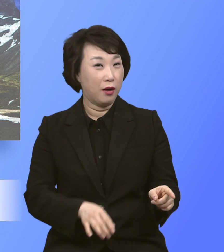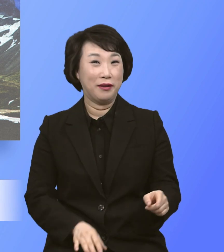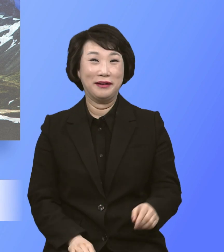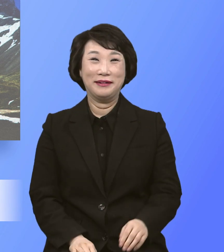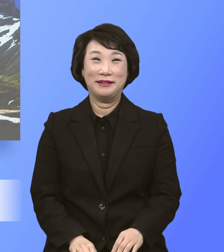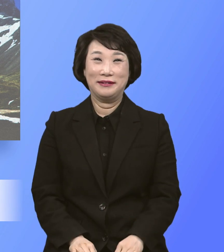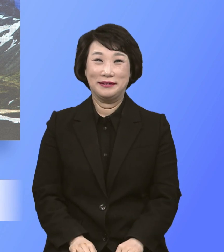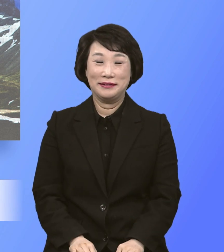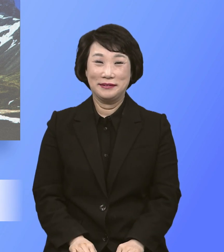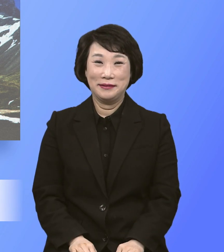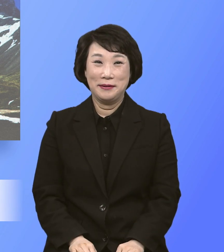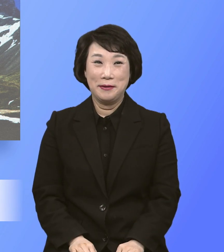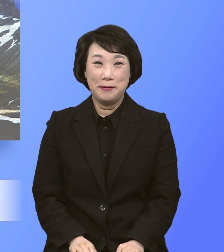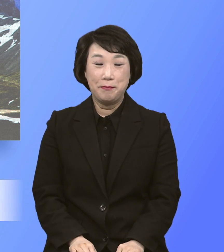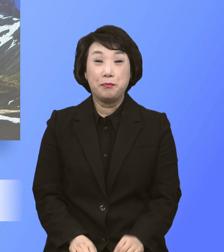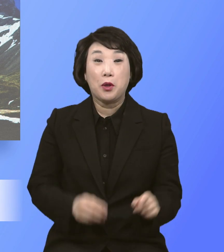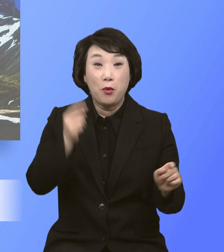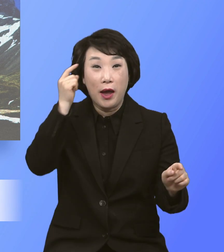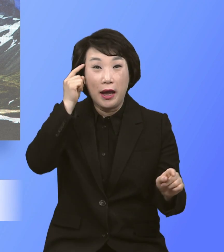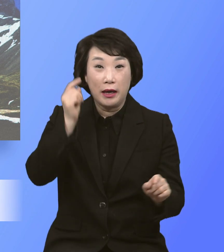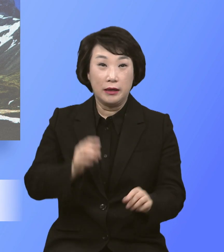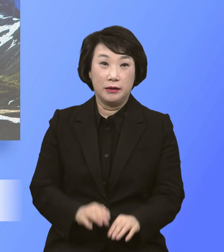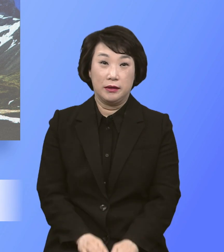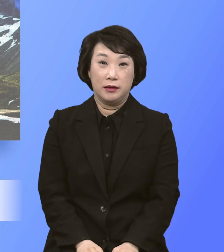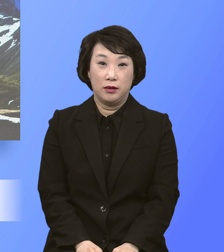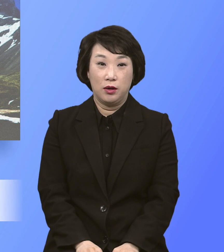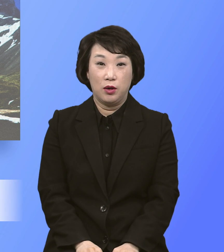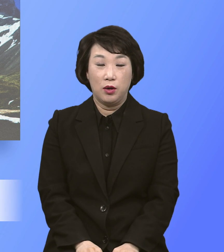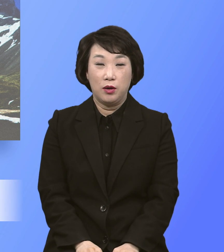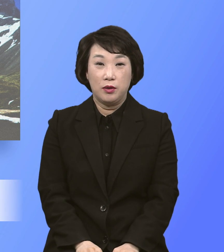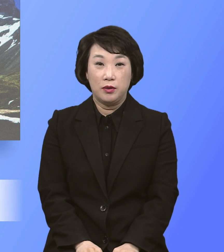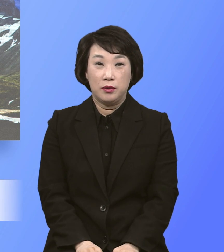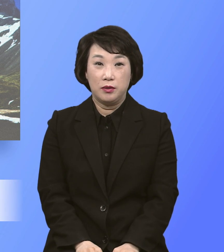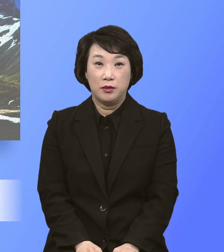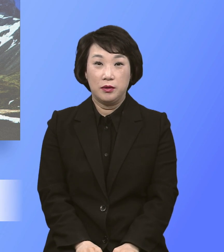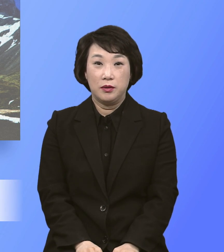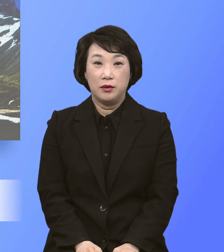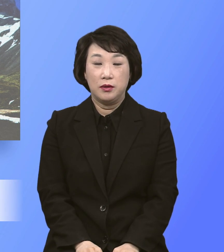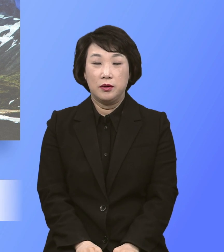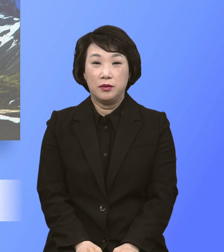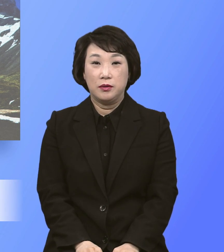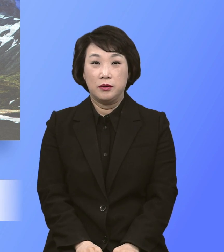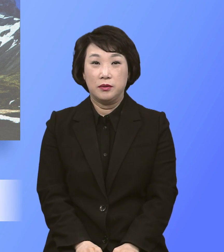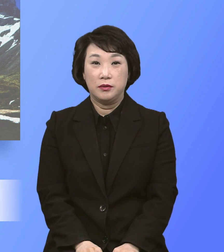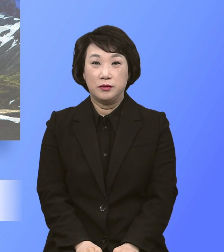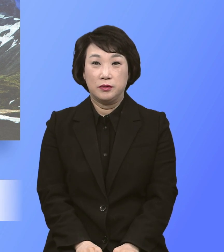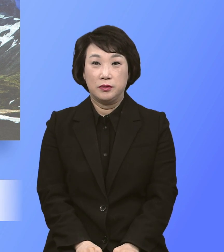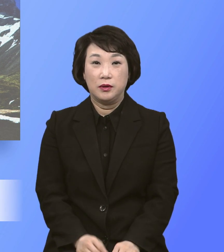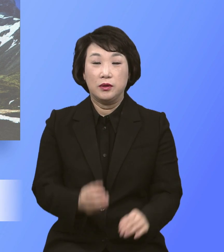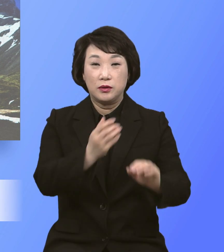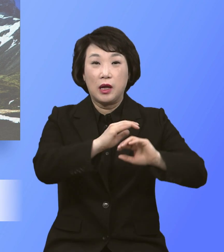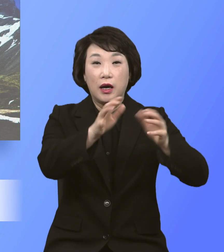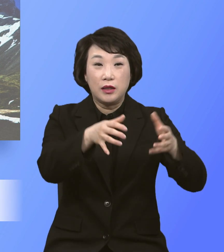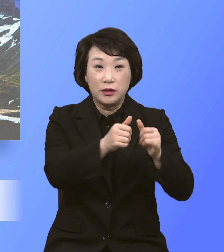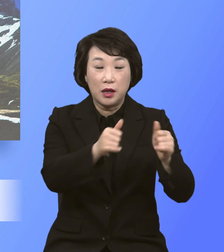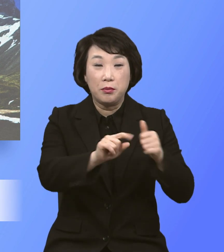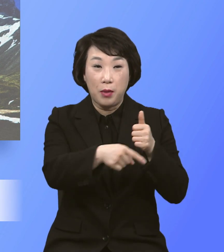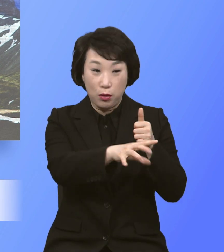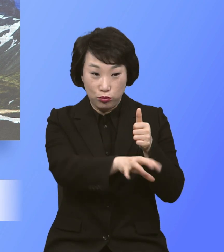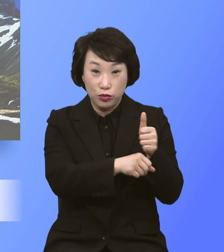기여겼다는 거예요. 왜? 어떻게 저 이방인